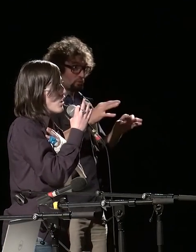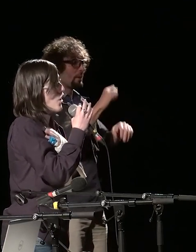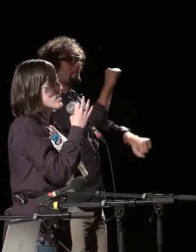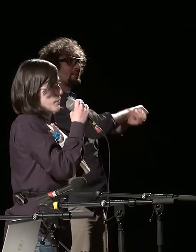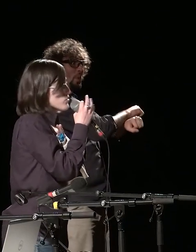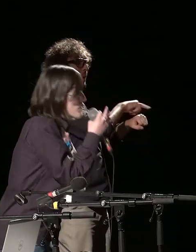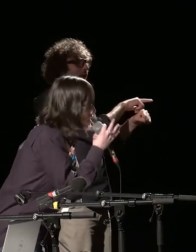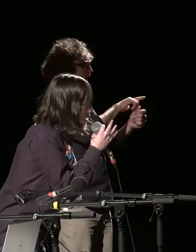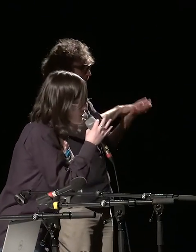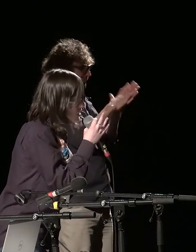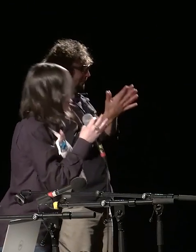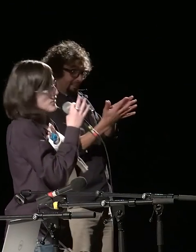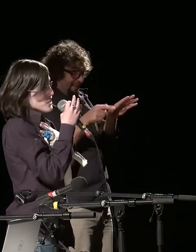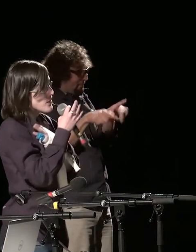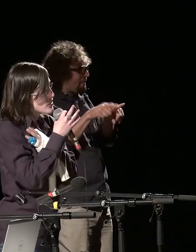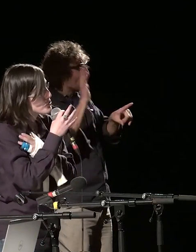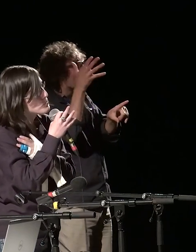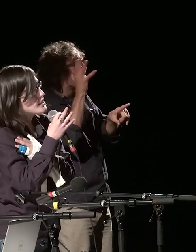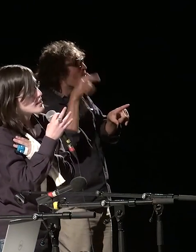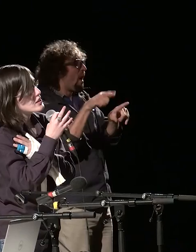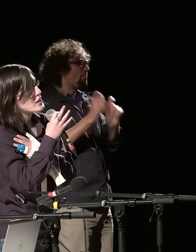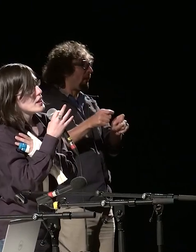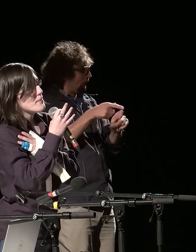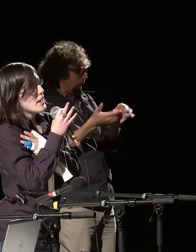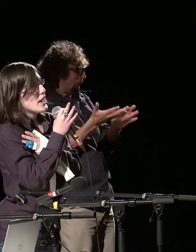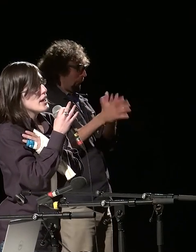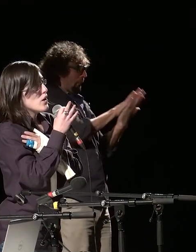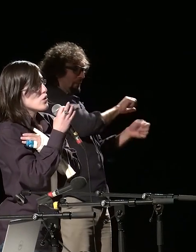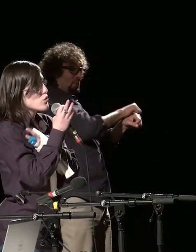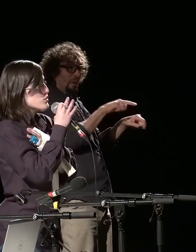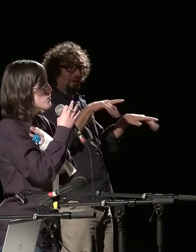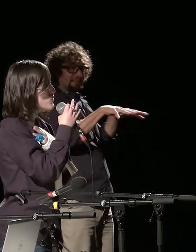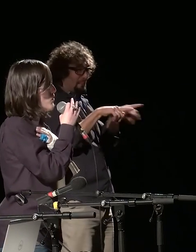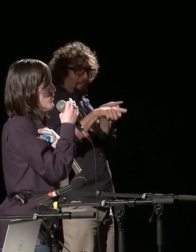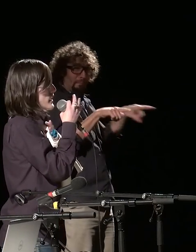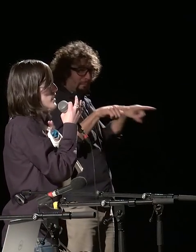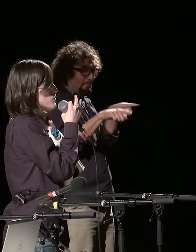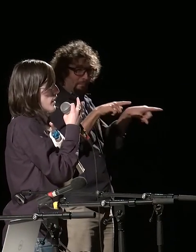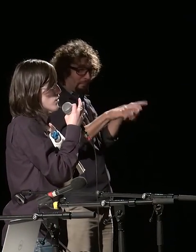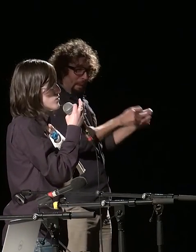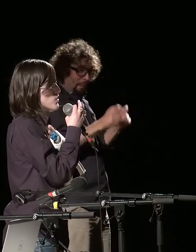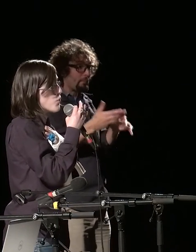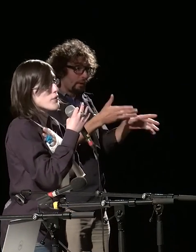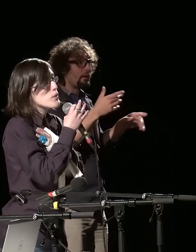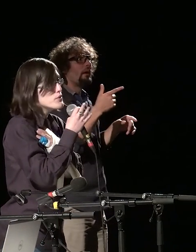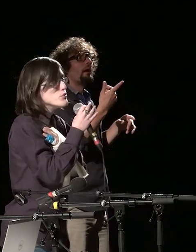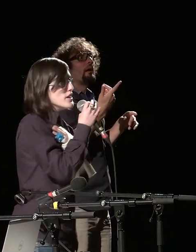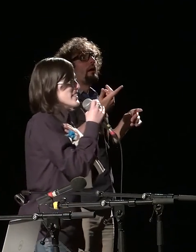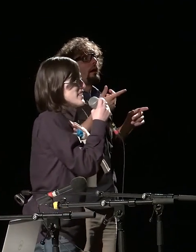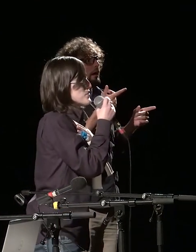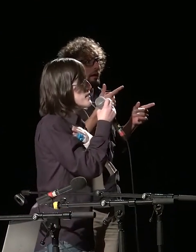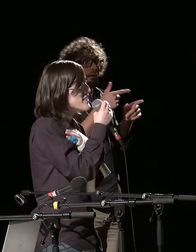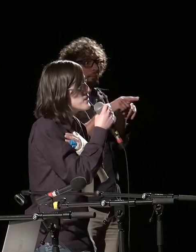appliquait aux fous. En fait, la prison, on l'avait déjà. On l'avait déjà avec les hôpitaux psychiatriques. Et quand on a voulu créer le délinquant, on s'est dit, oh, on va faire comme